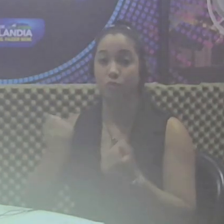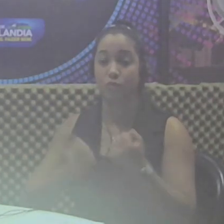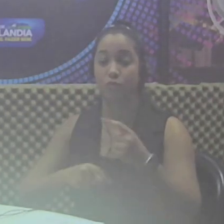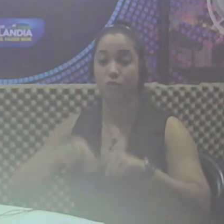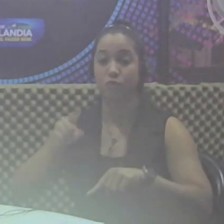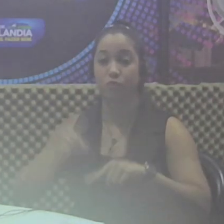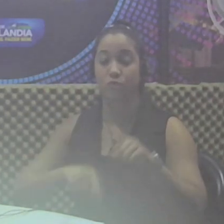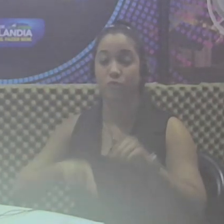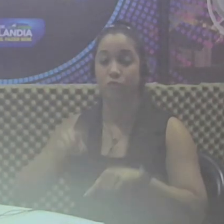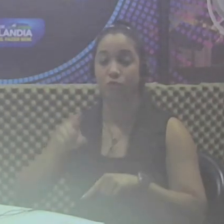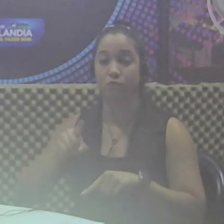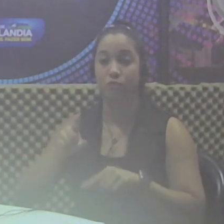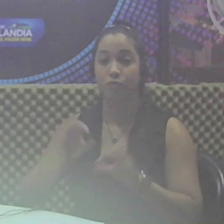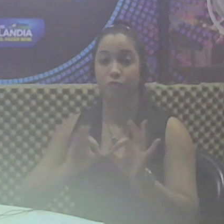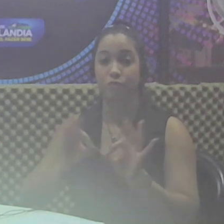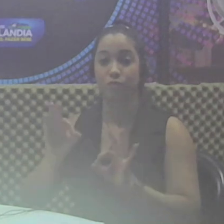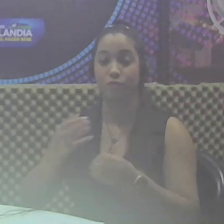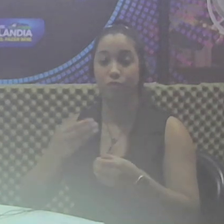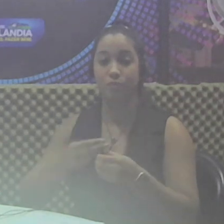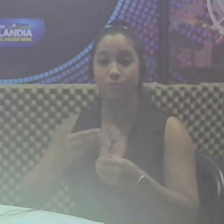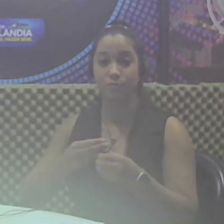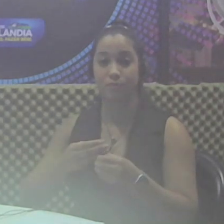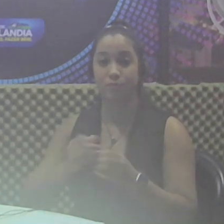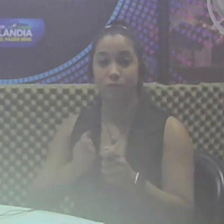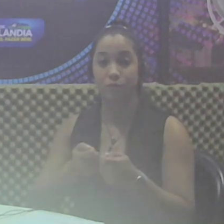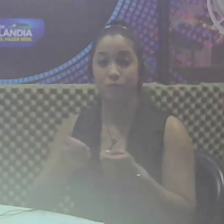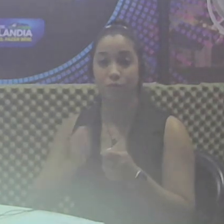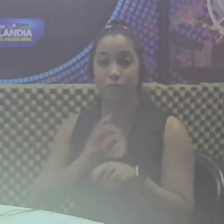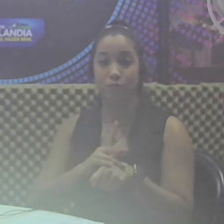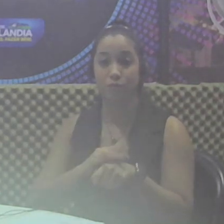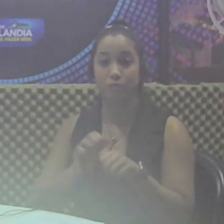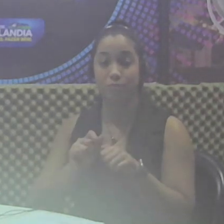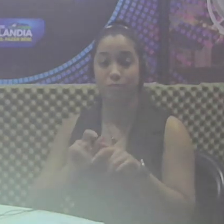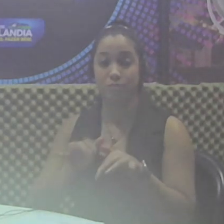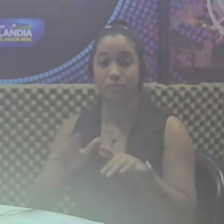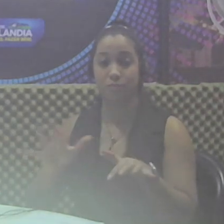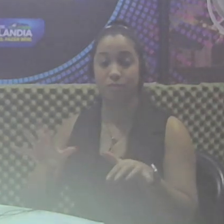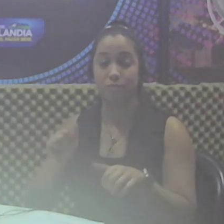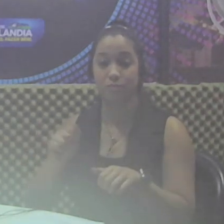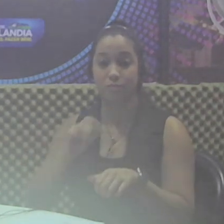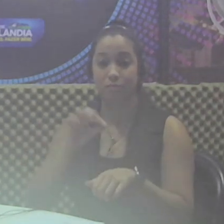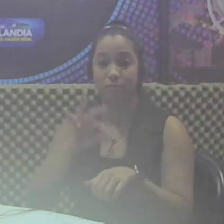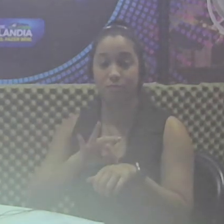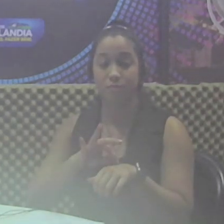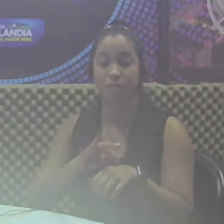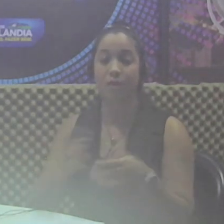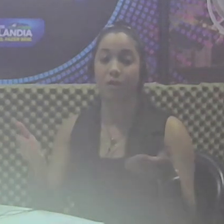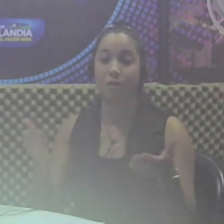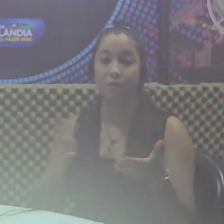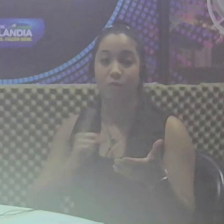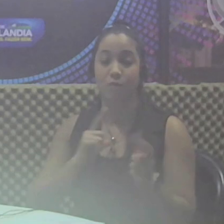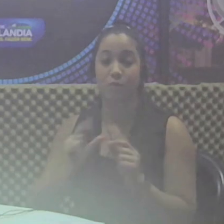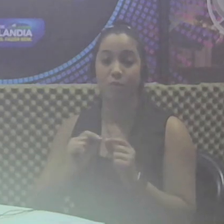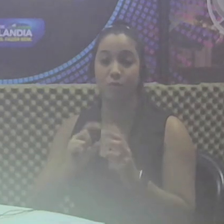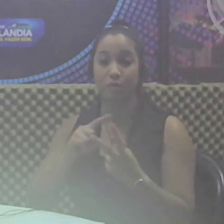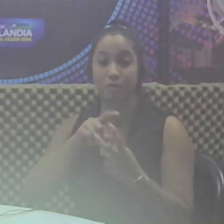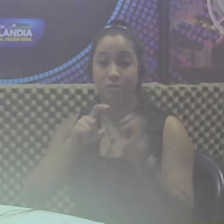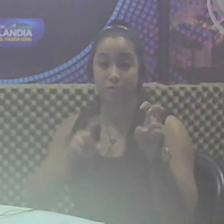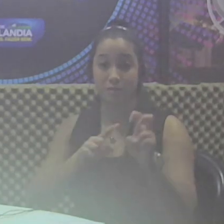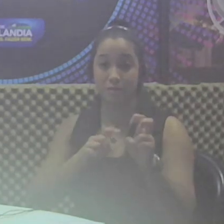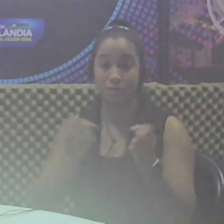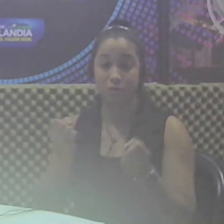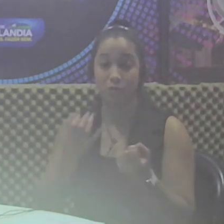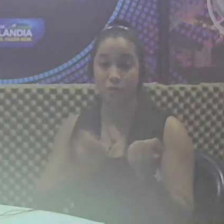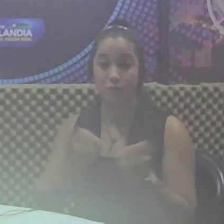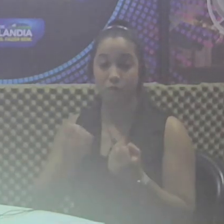equipamentos. O Programa Municipal de Controle das Doenças Transmitidas pelo Aedes agora conta com 5 novas